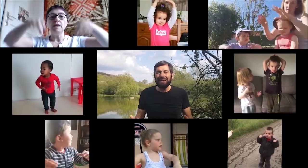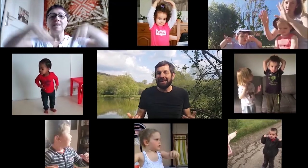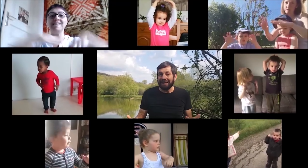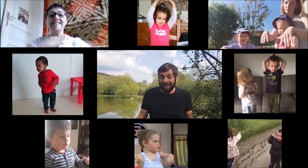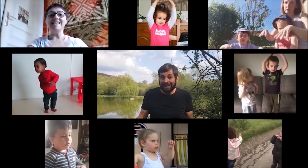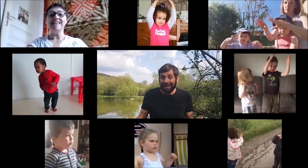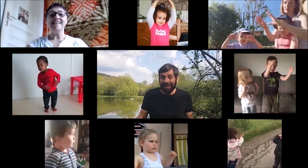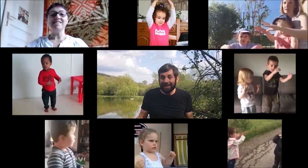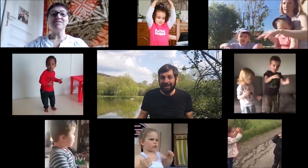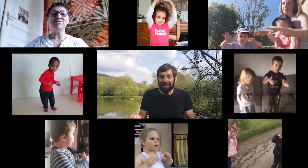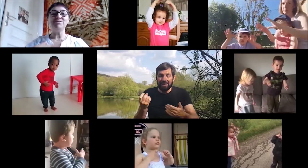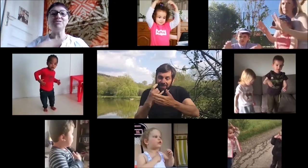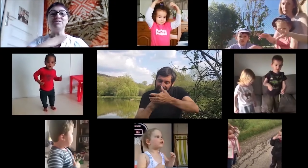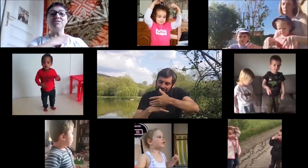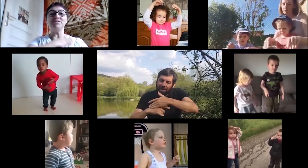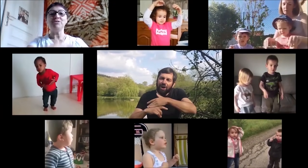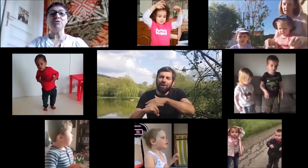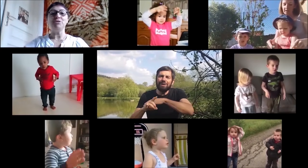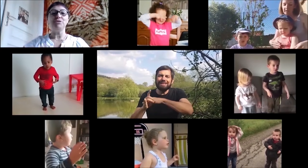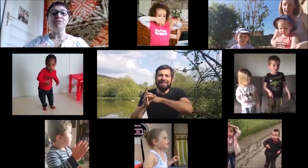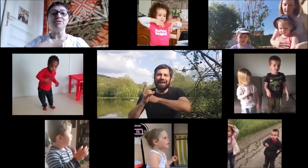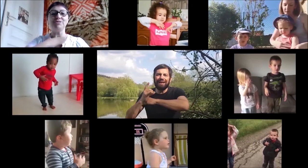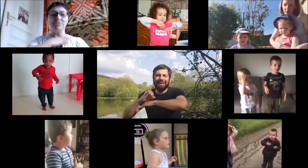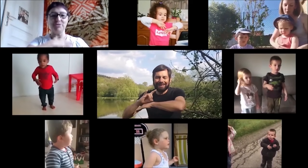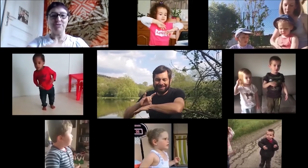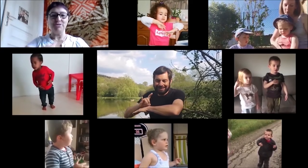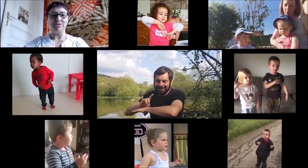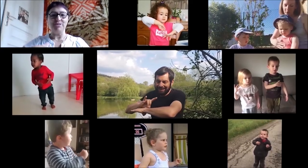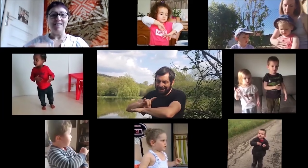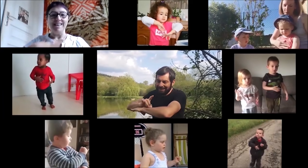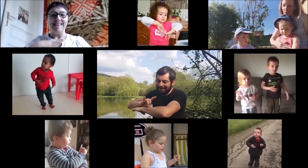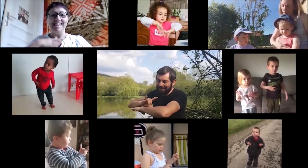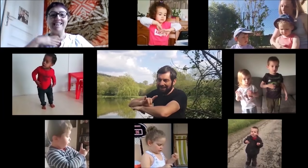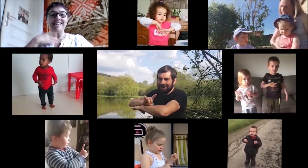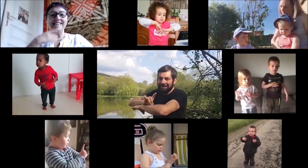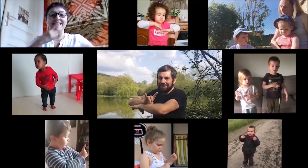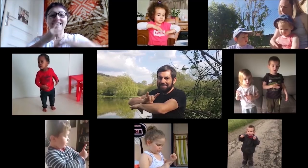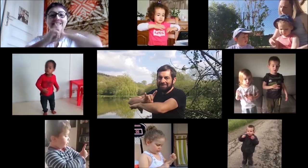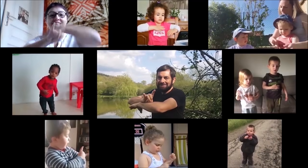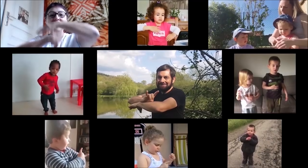Il sort sa tête.